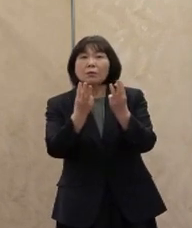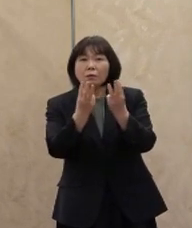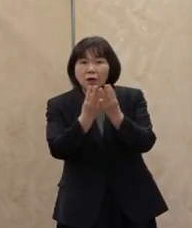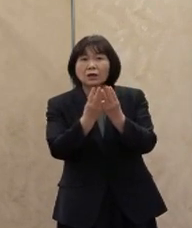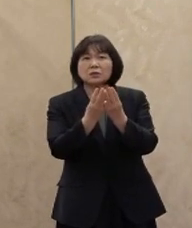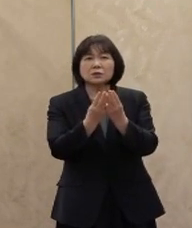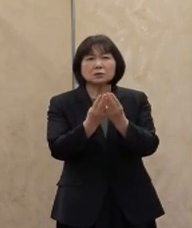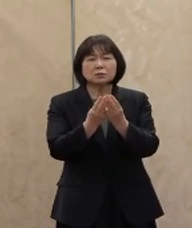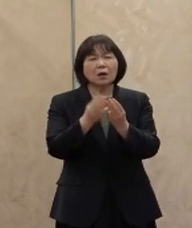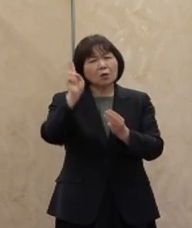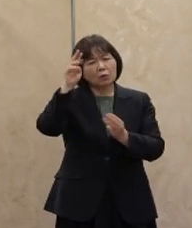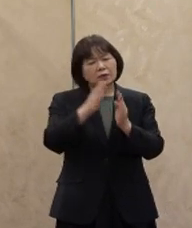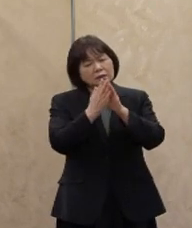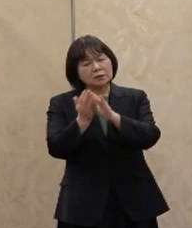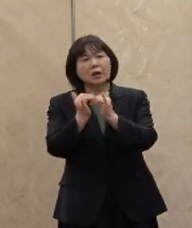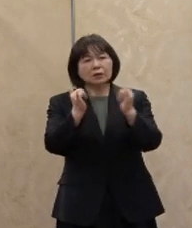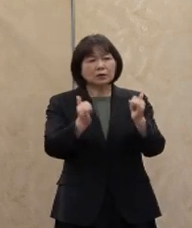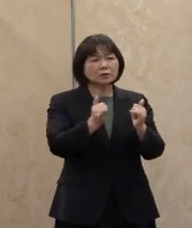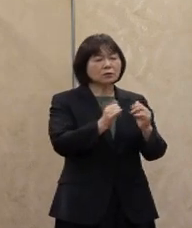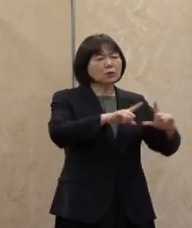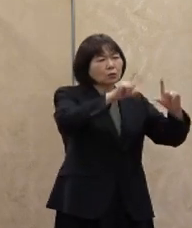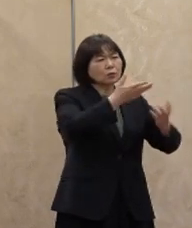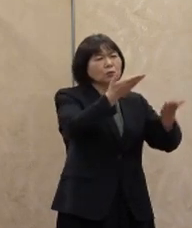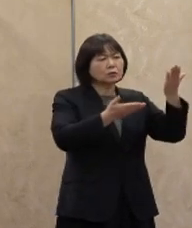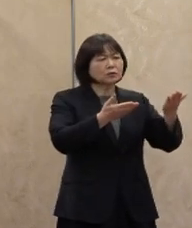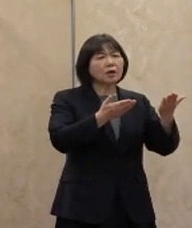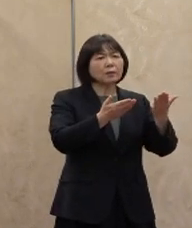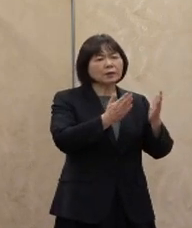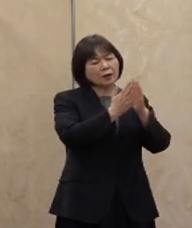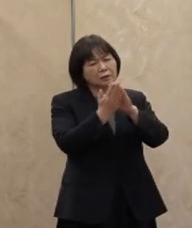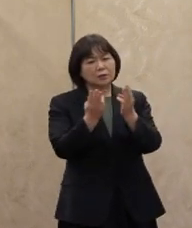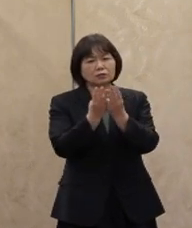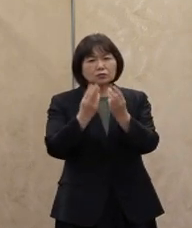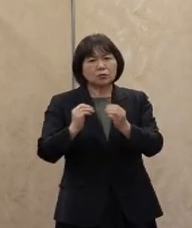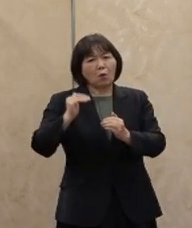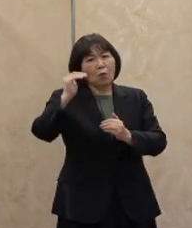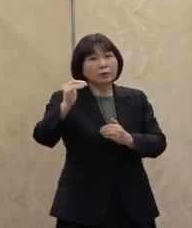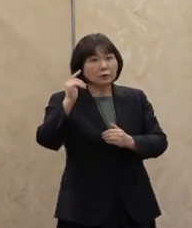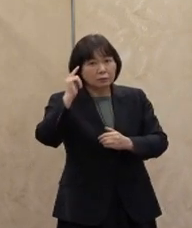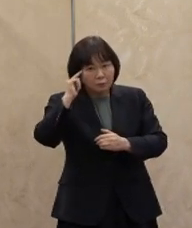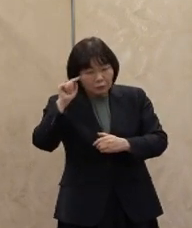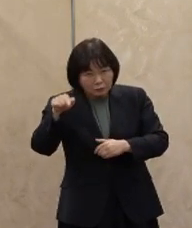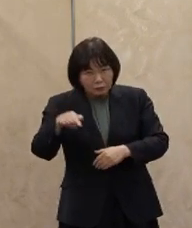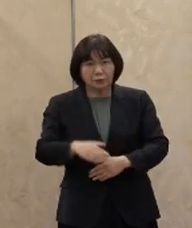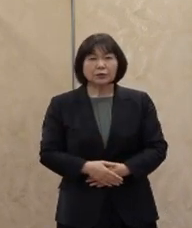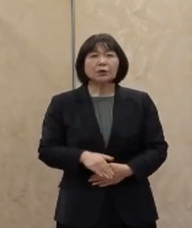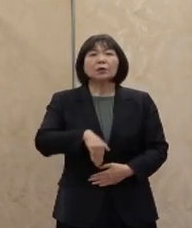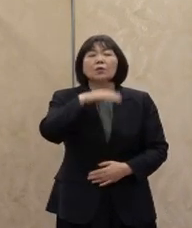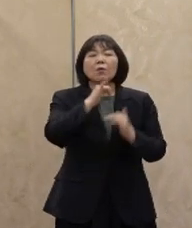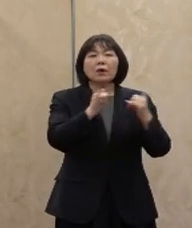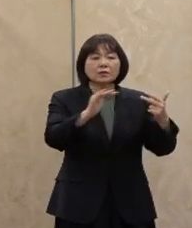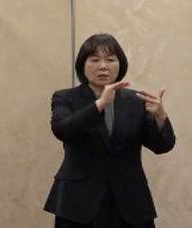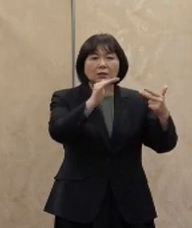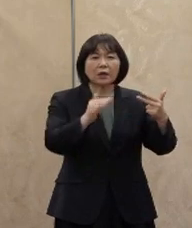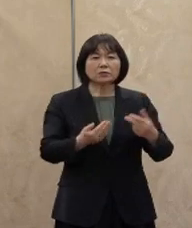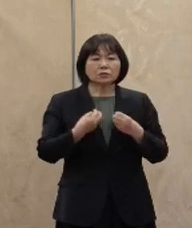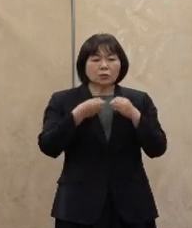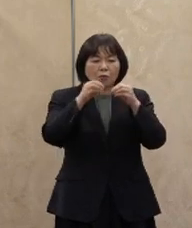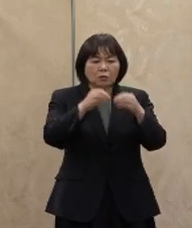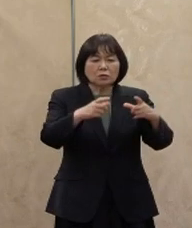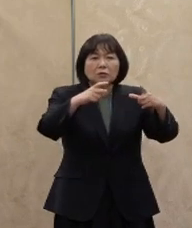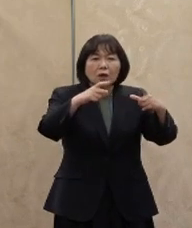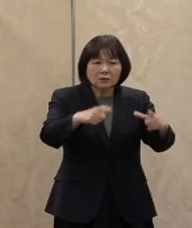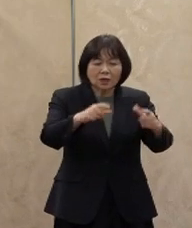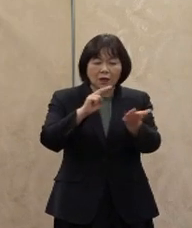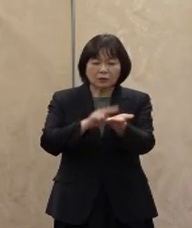まあ、大阪の死者数が、まあ、東京の累計を超えるんじゃないかというふうな形になってますが、まあ、高齢者施設でのクラスター、医